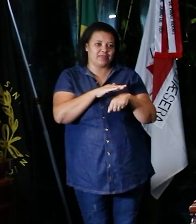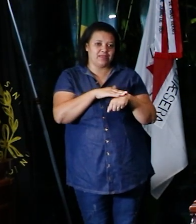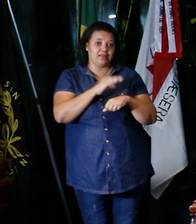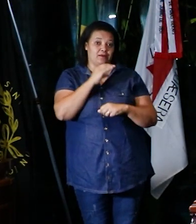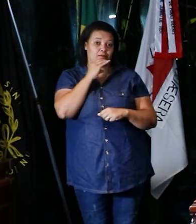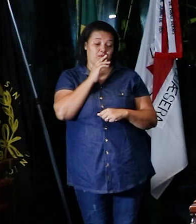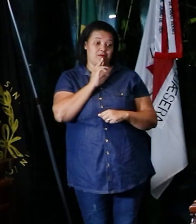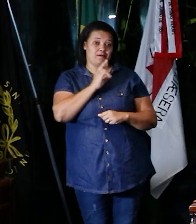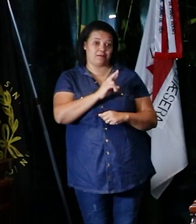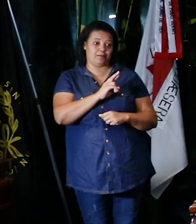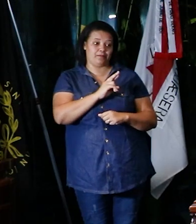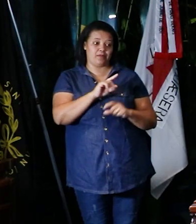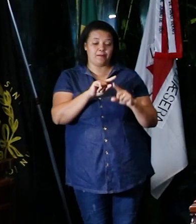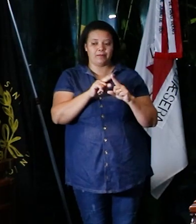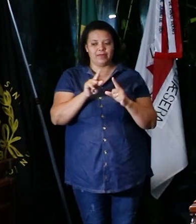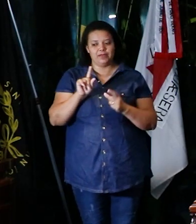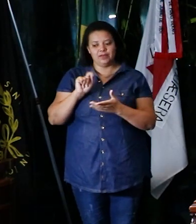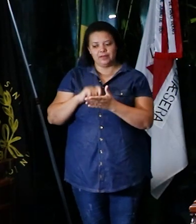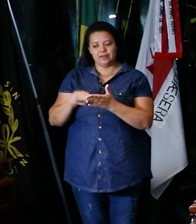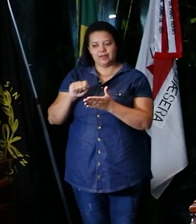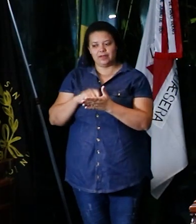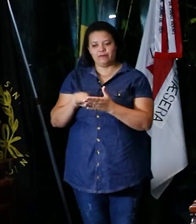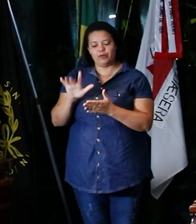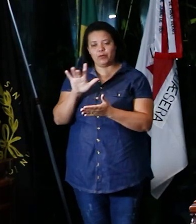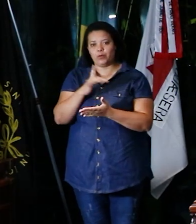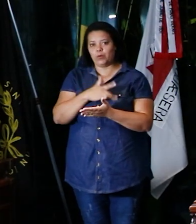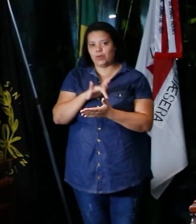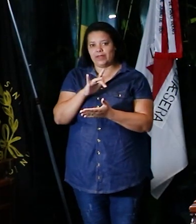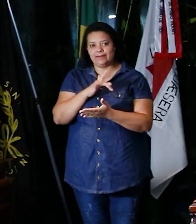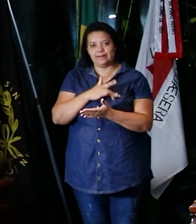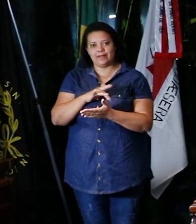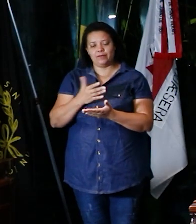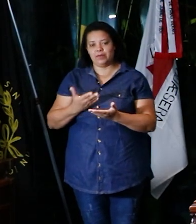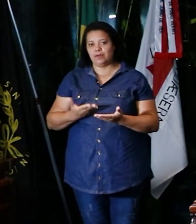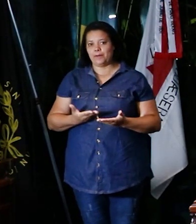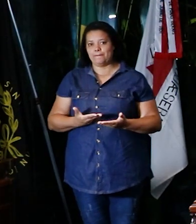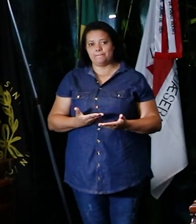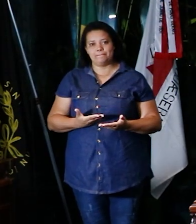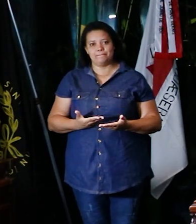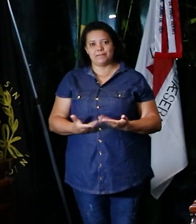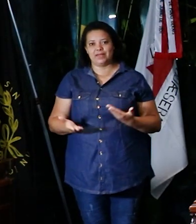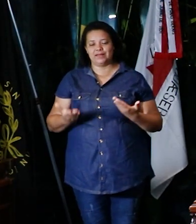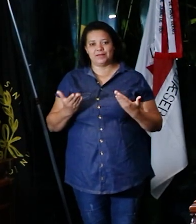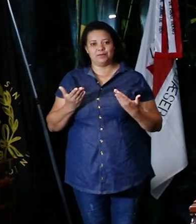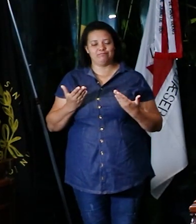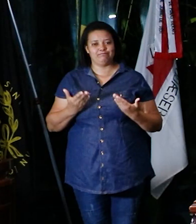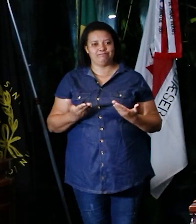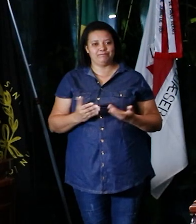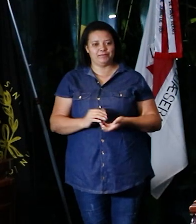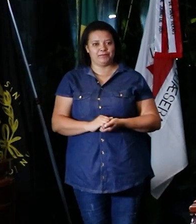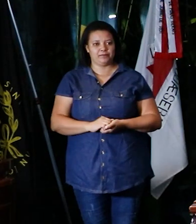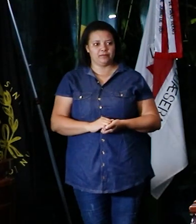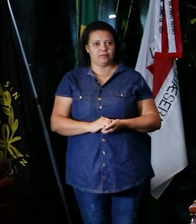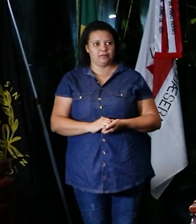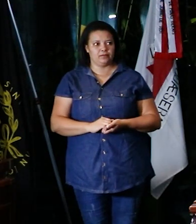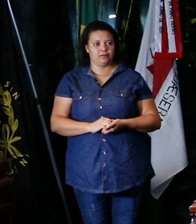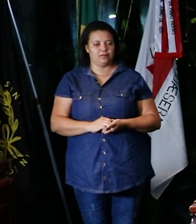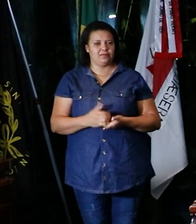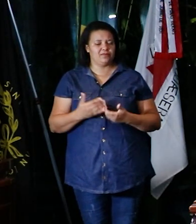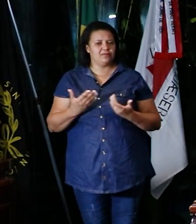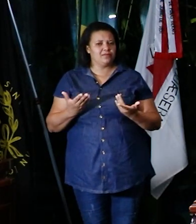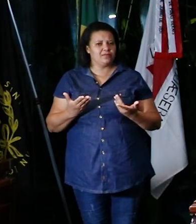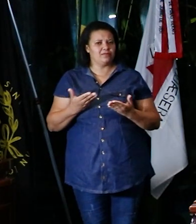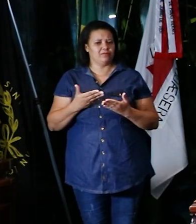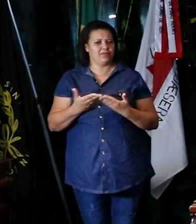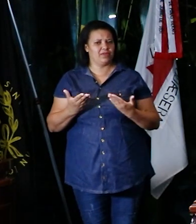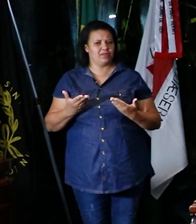Mas quem escreveu, coitado, esse perdeu o seu latim, como se diz. Será que perdeu?